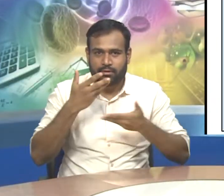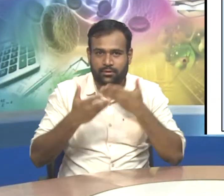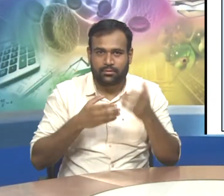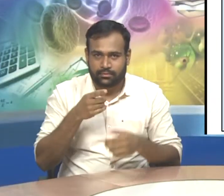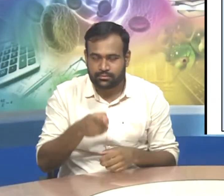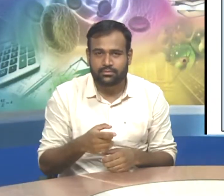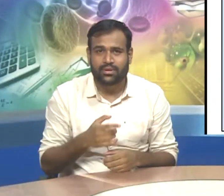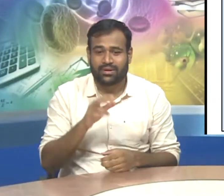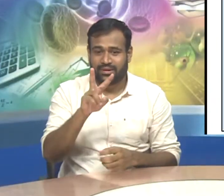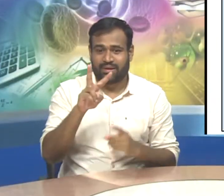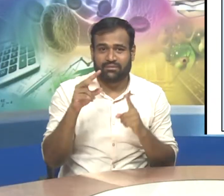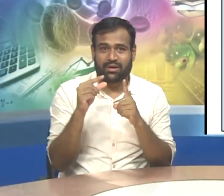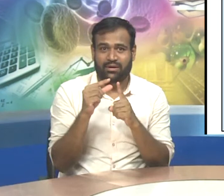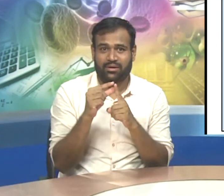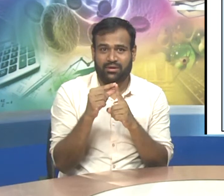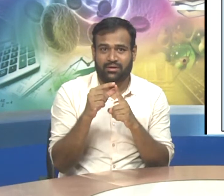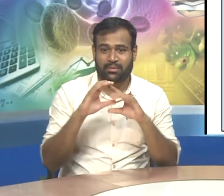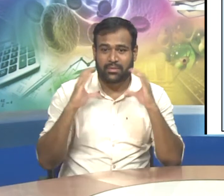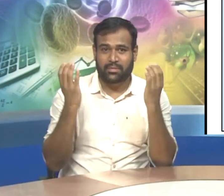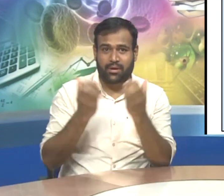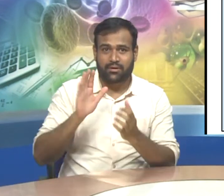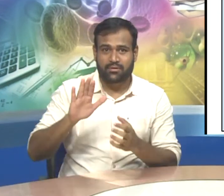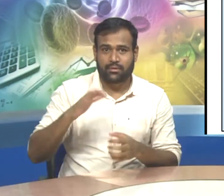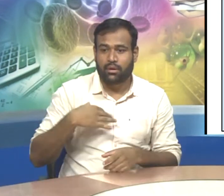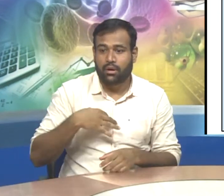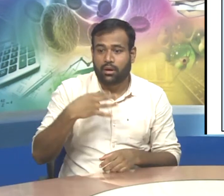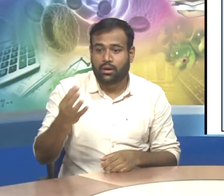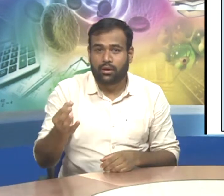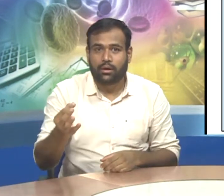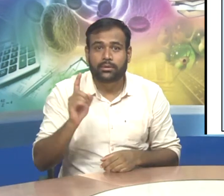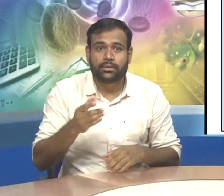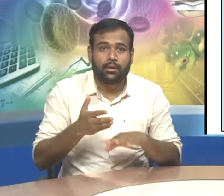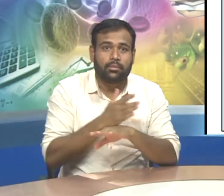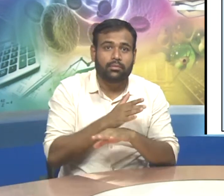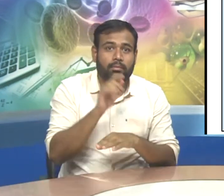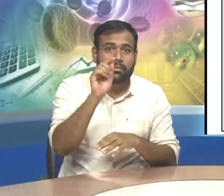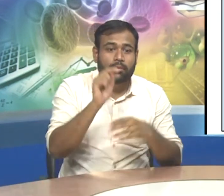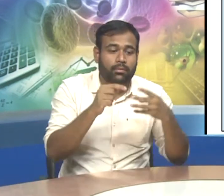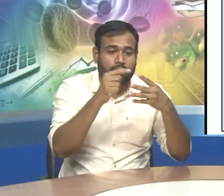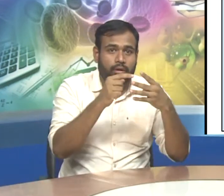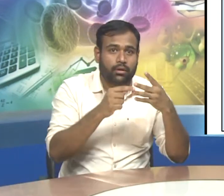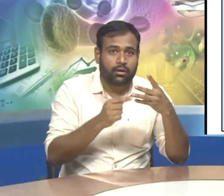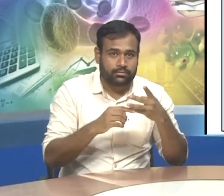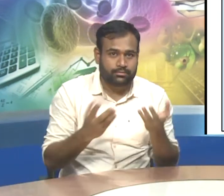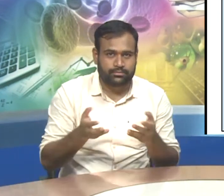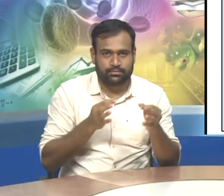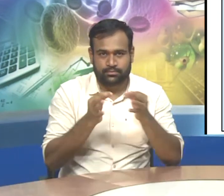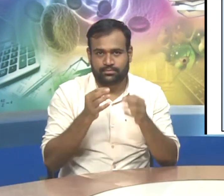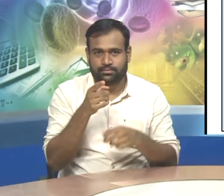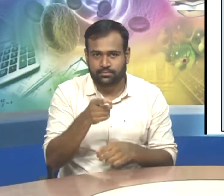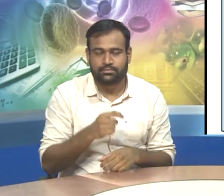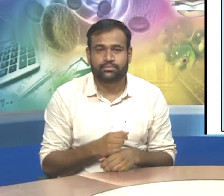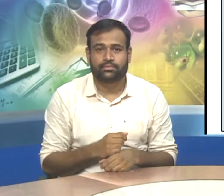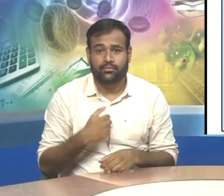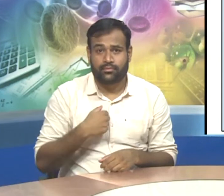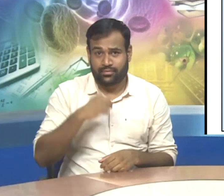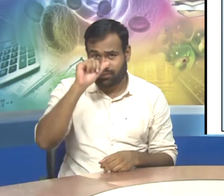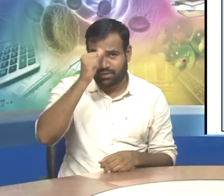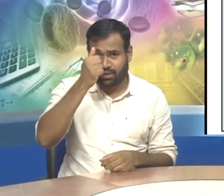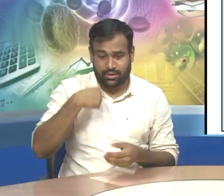Let us continue. We were discussing about the Vidhan Parishad. Let us now understand the qualification